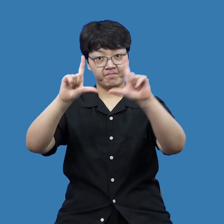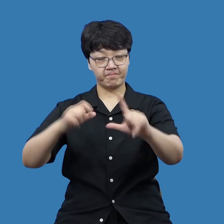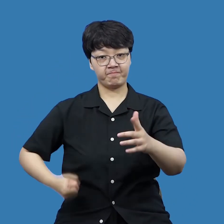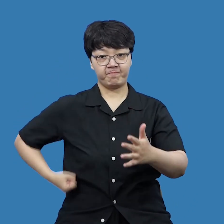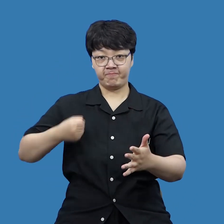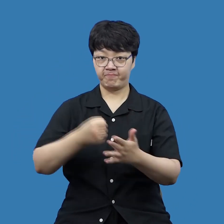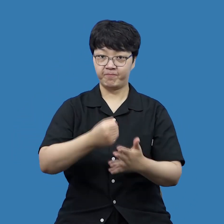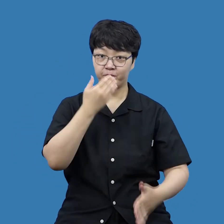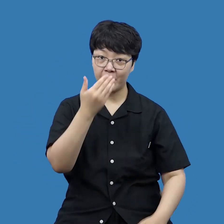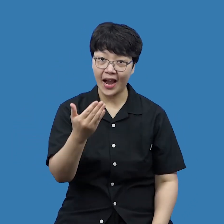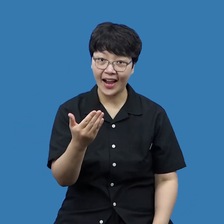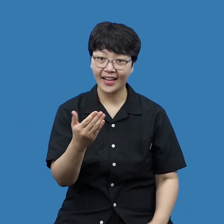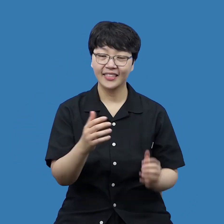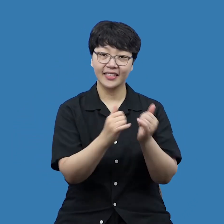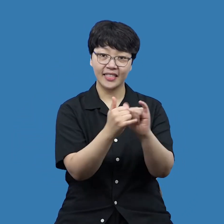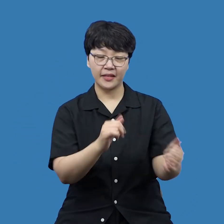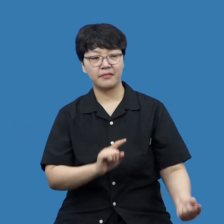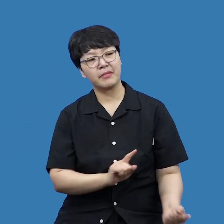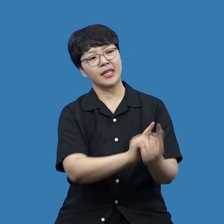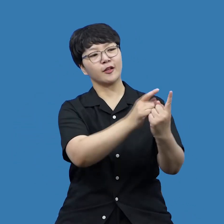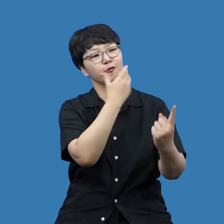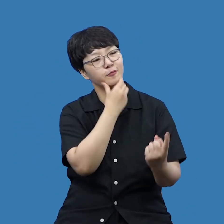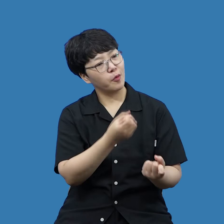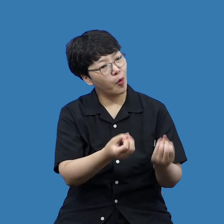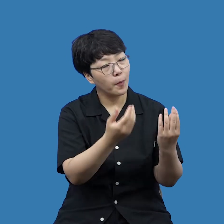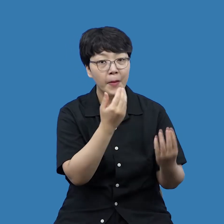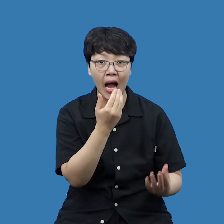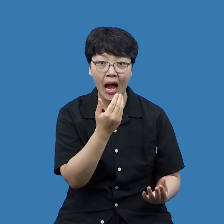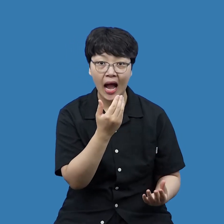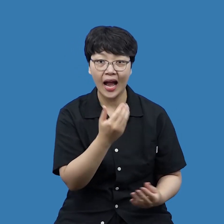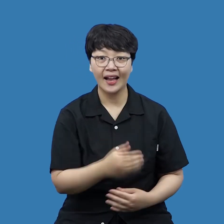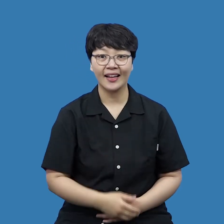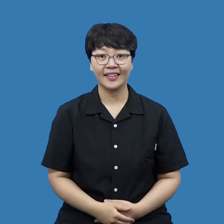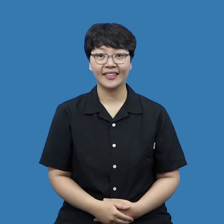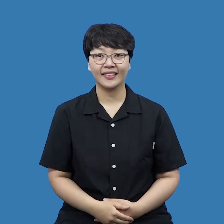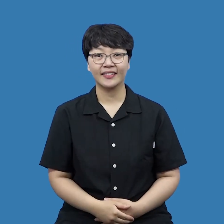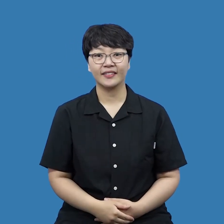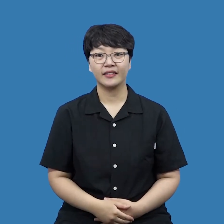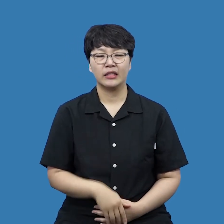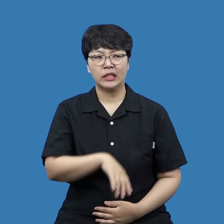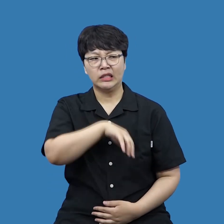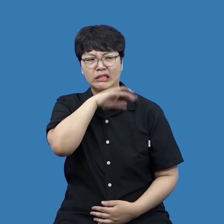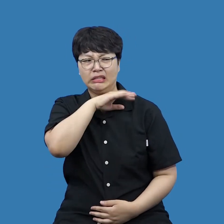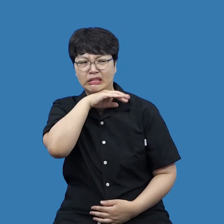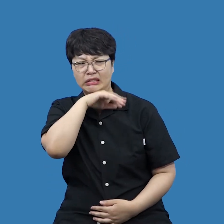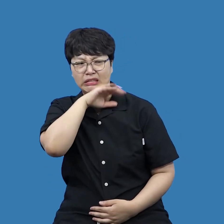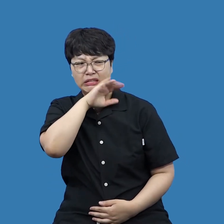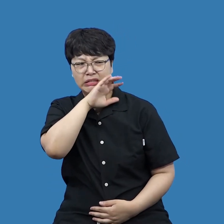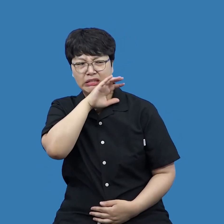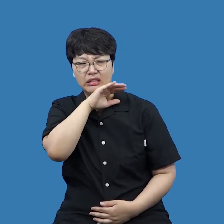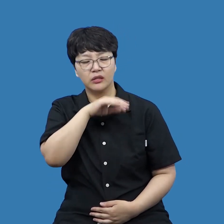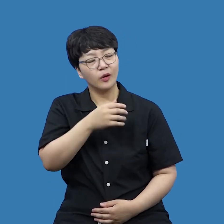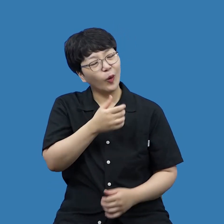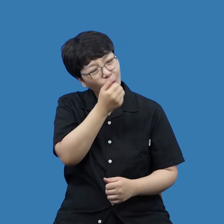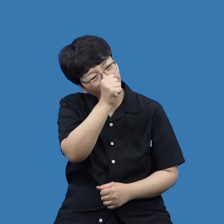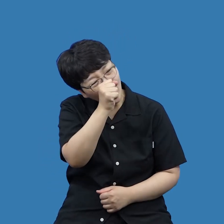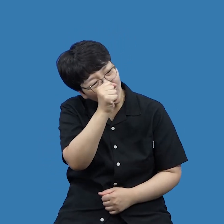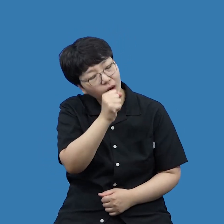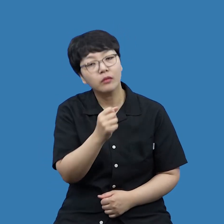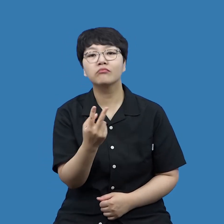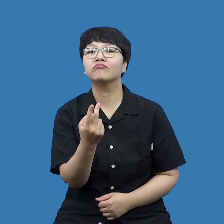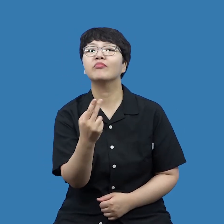내 입술에서 저절로 축복이 나옵니까? 아니면 저절로 불평이 나오십니까?